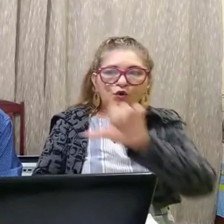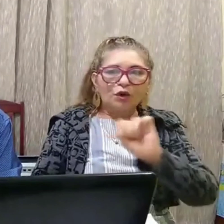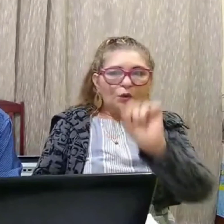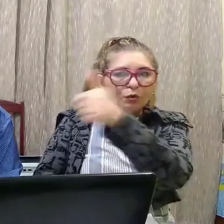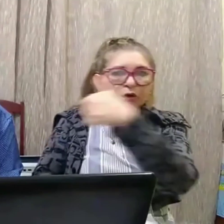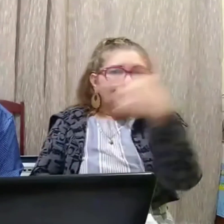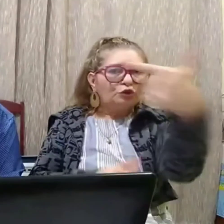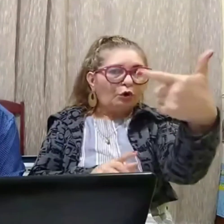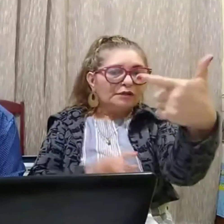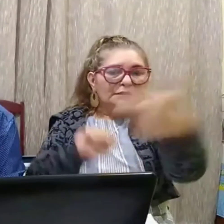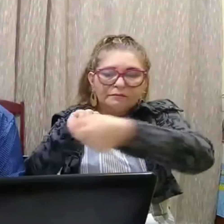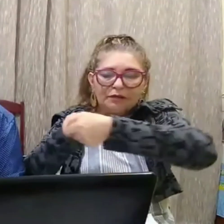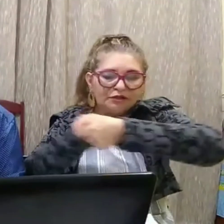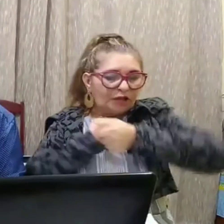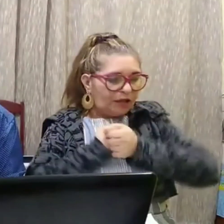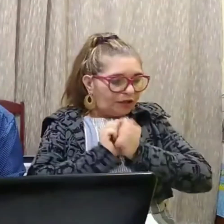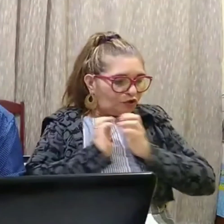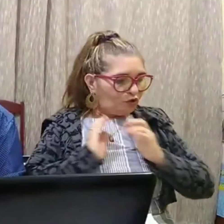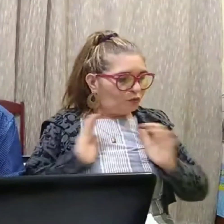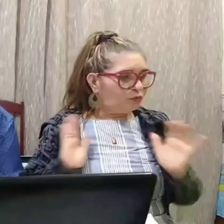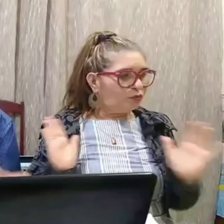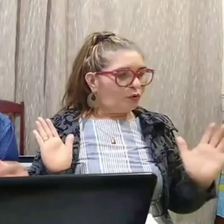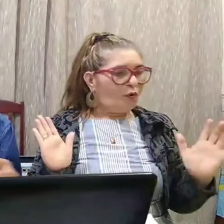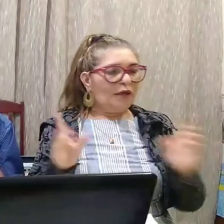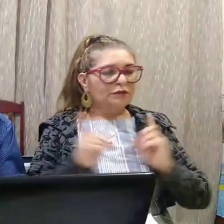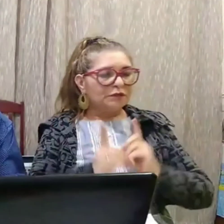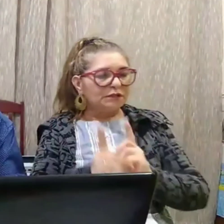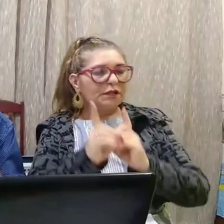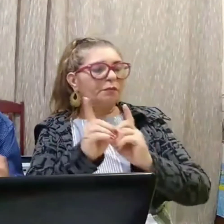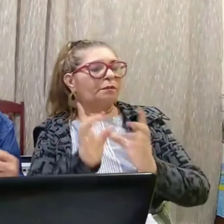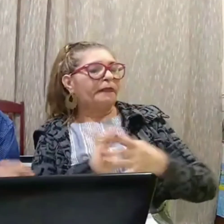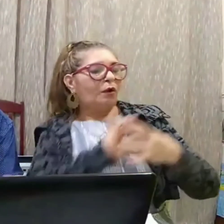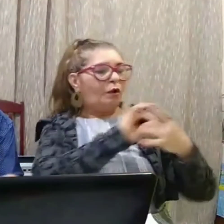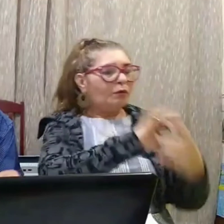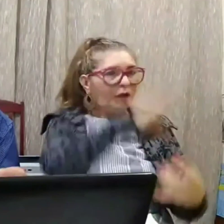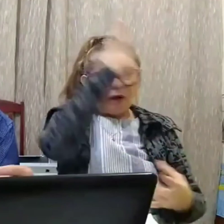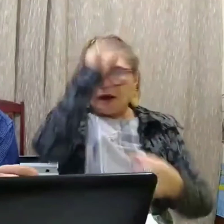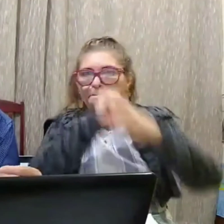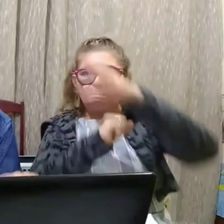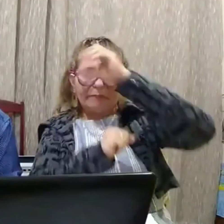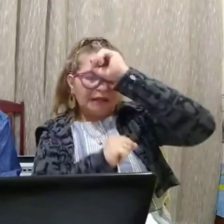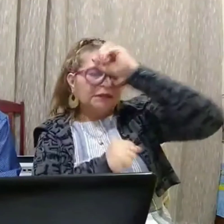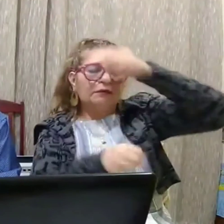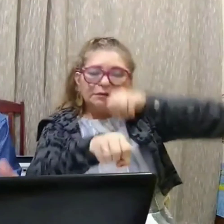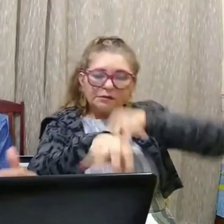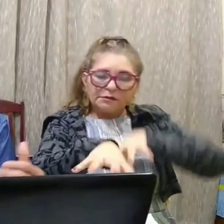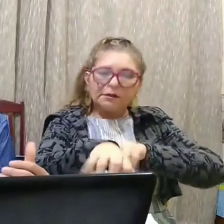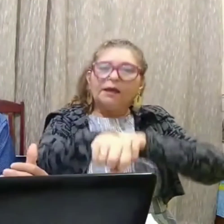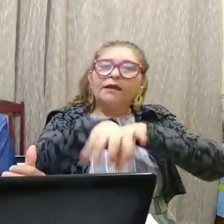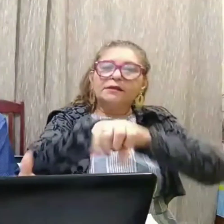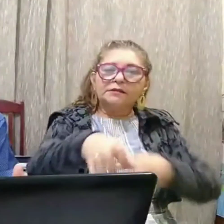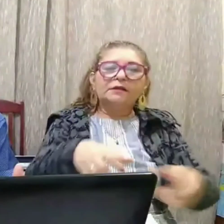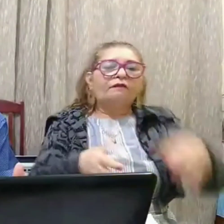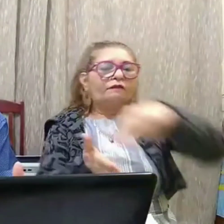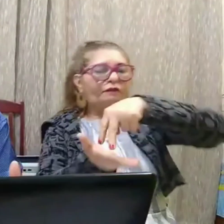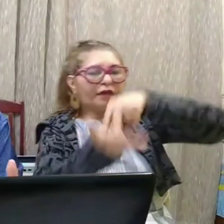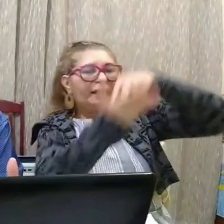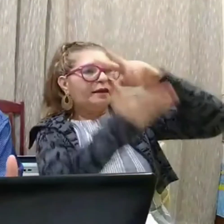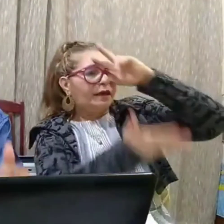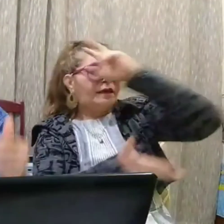para estarem com Ele, mantendo comunhão, aprenderem, serem doutrinados, ficarem